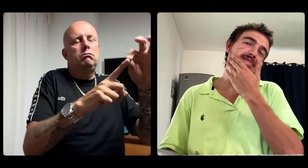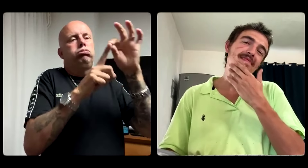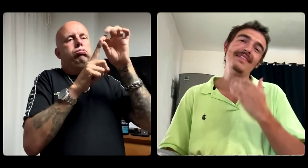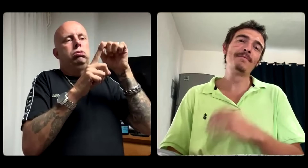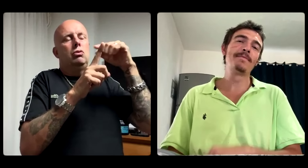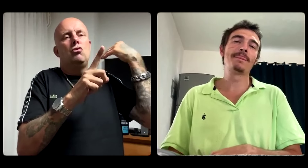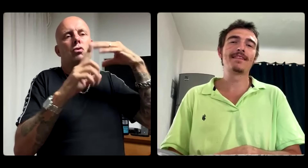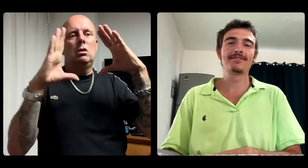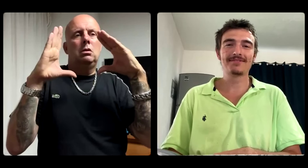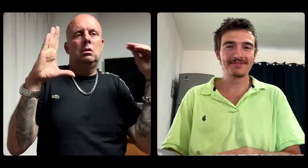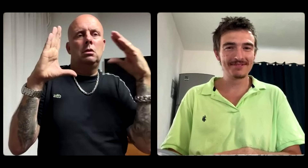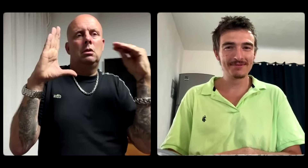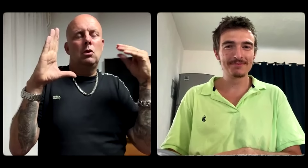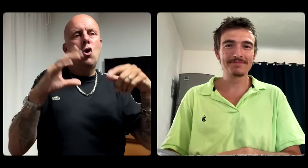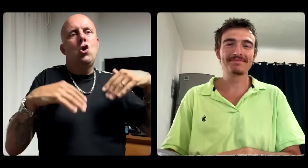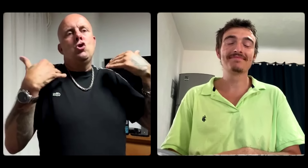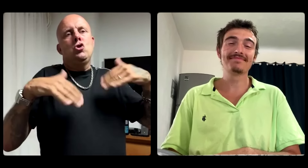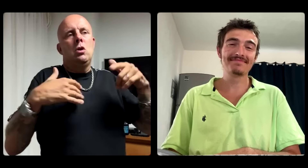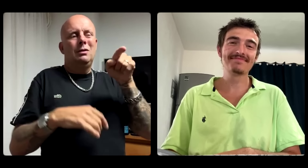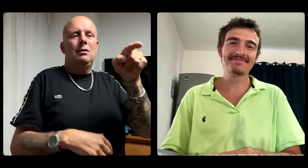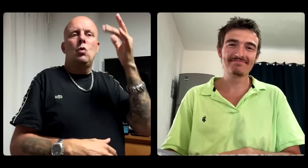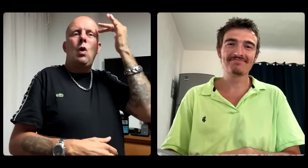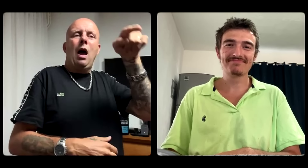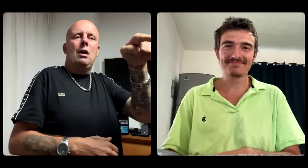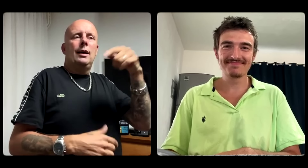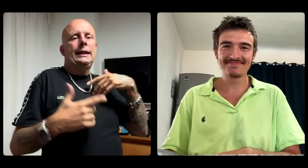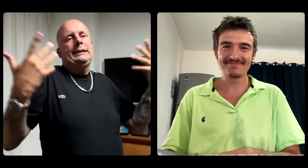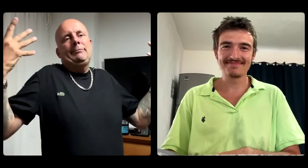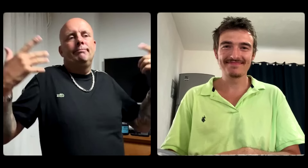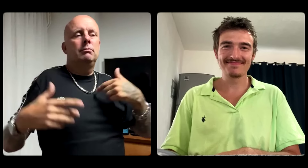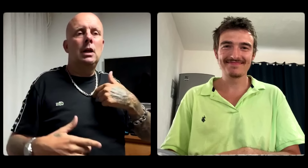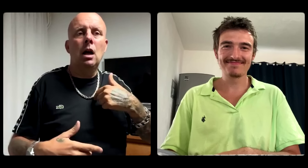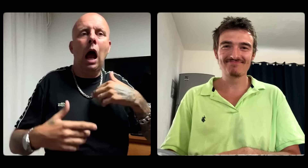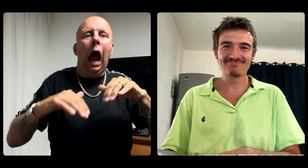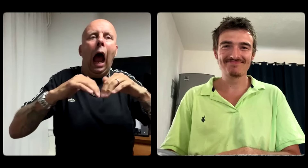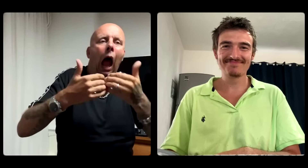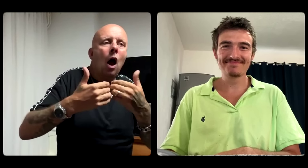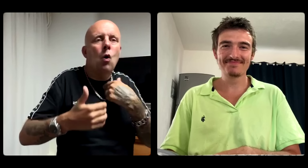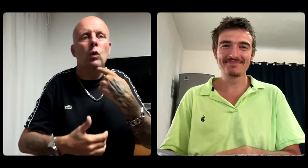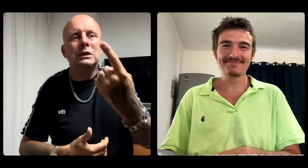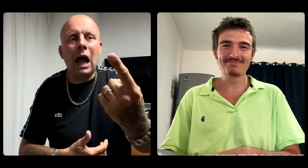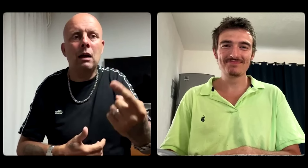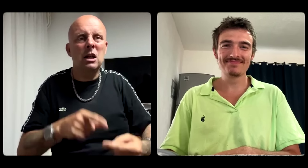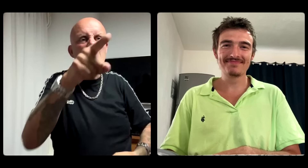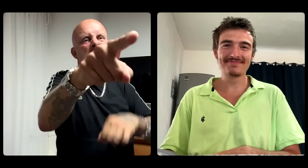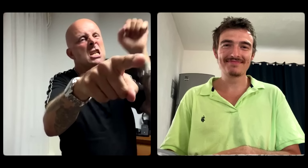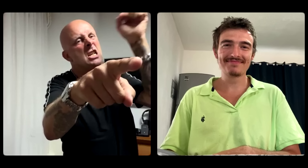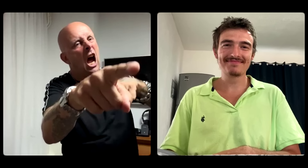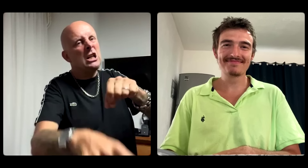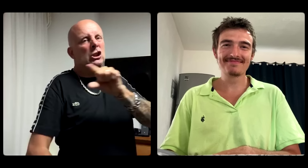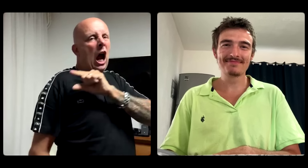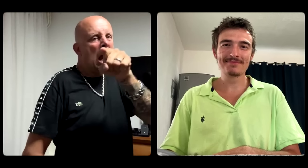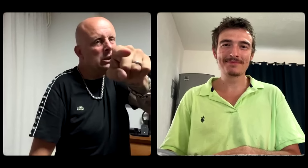Dat je gewoon heel lief bent. En meestal nu dat ik het begin en dan naar je.